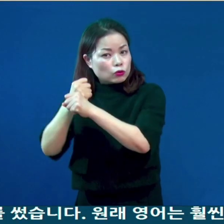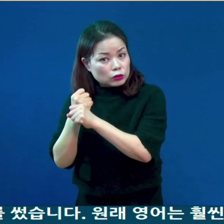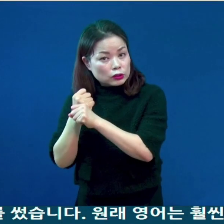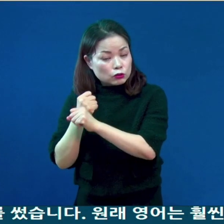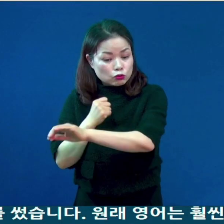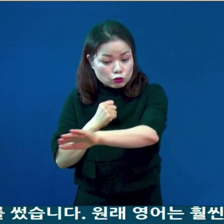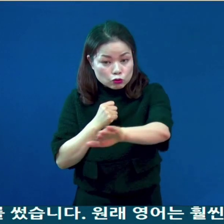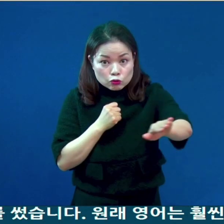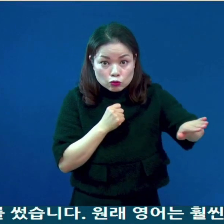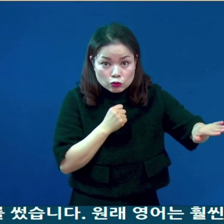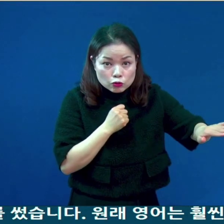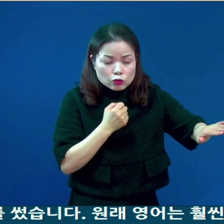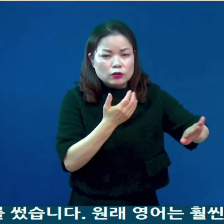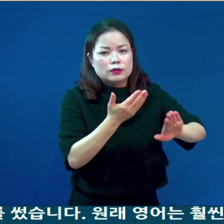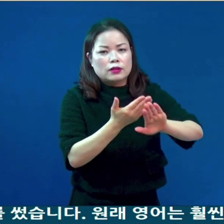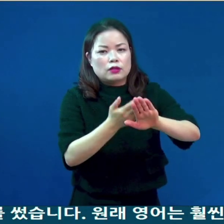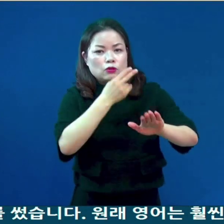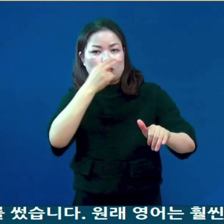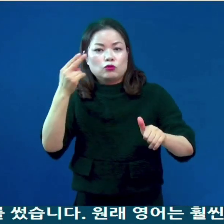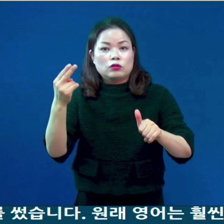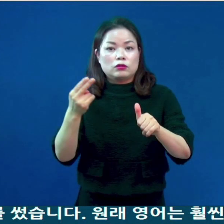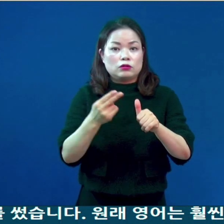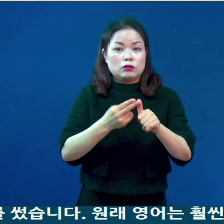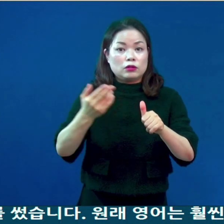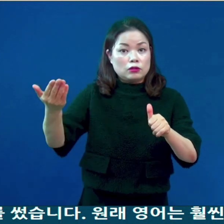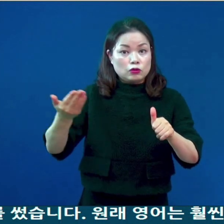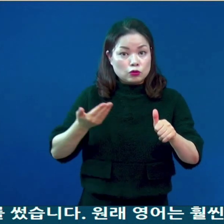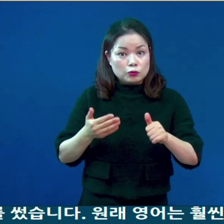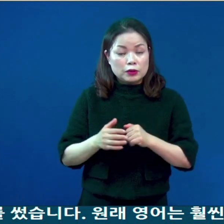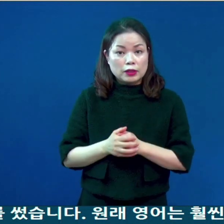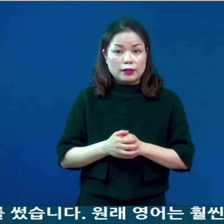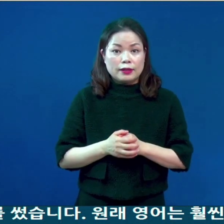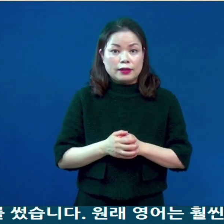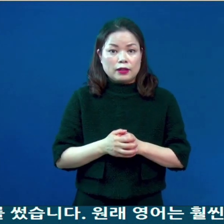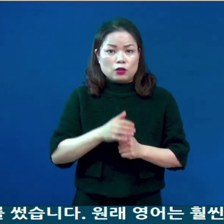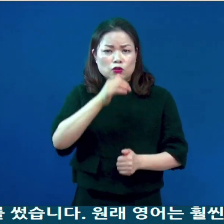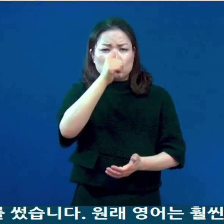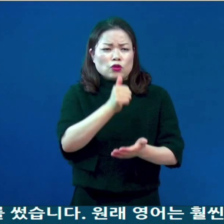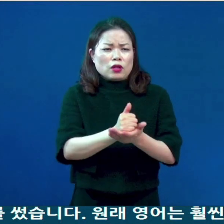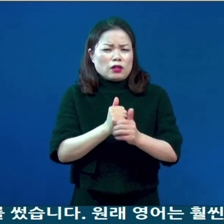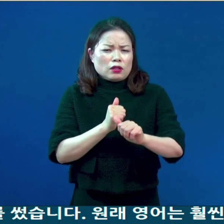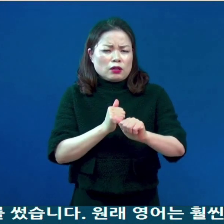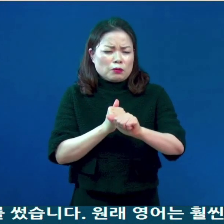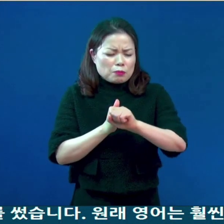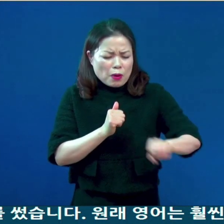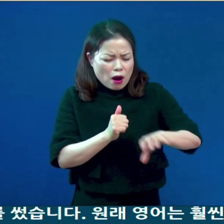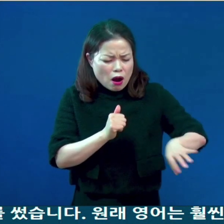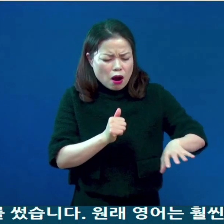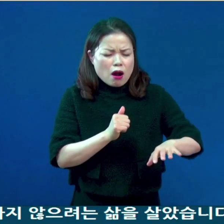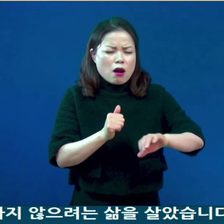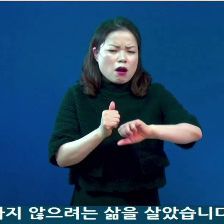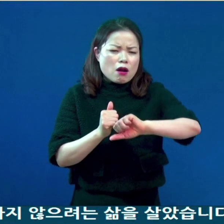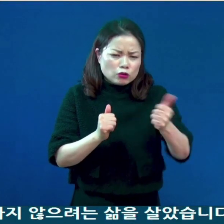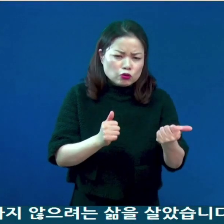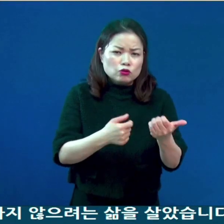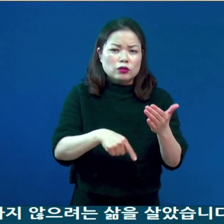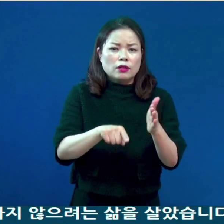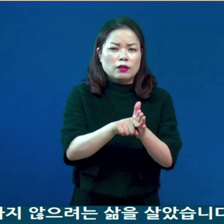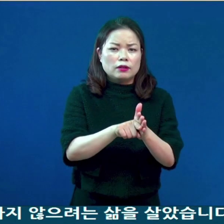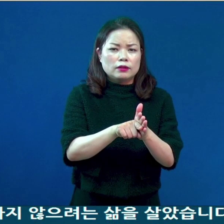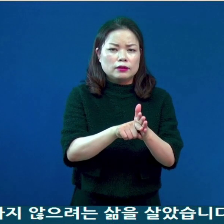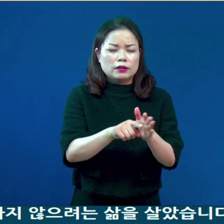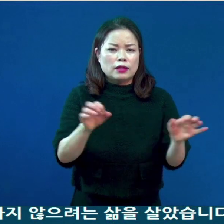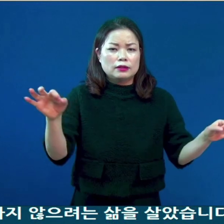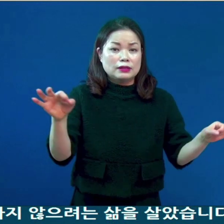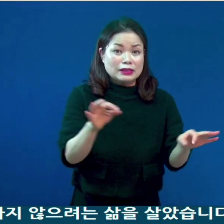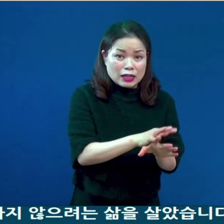우리에게 또 다른 도전을 줍니다. 그가 죄를 죽이려고 굉장히 노력했습니다. 육신의 정욕을 제어하려고,